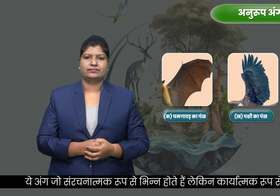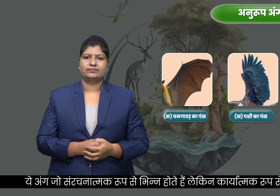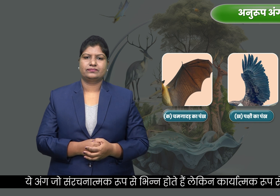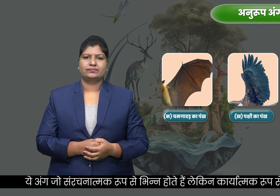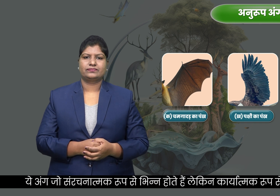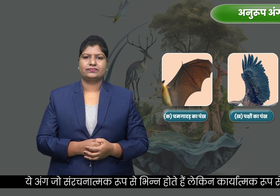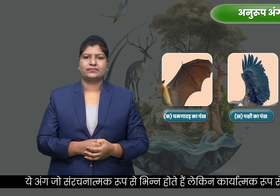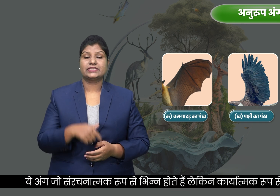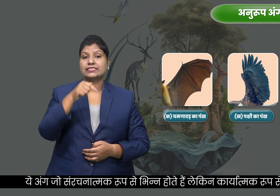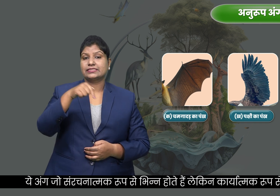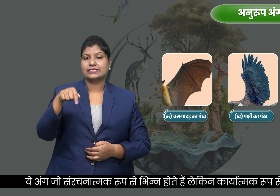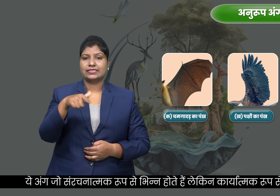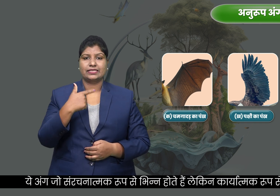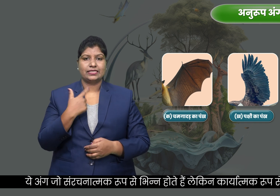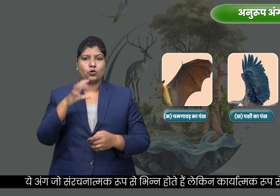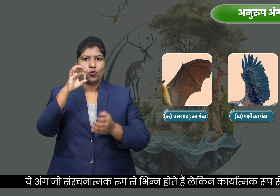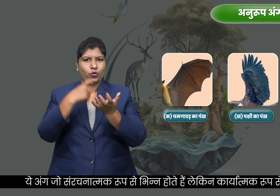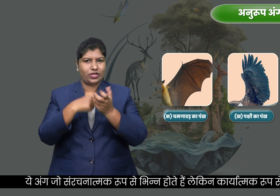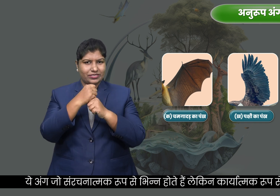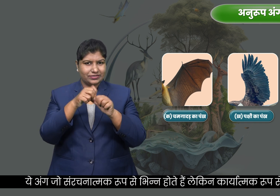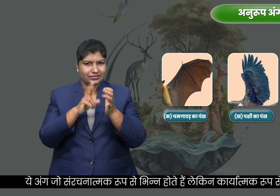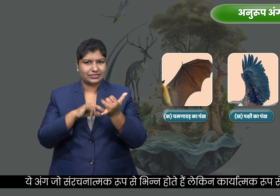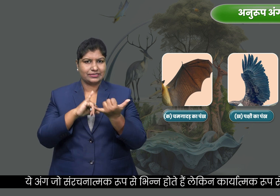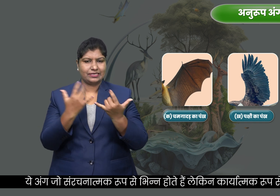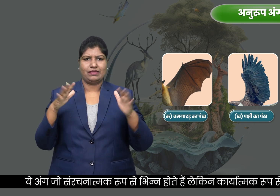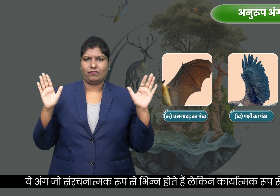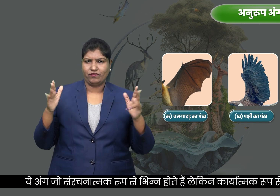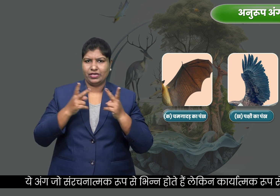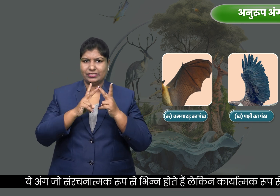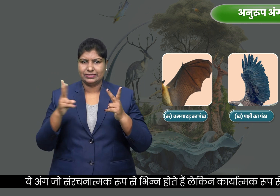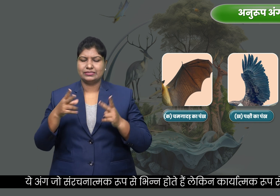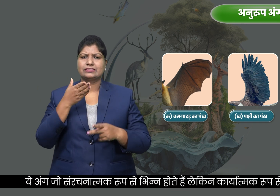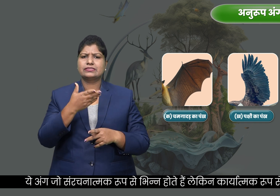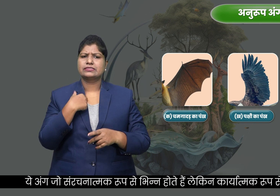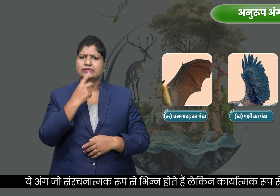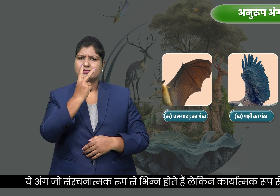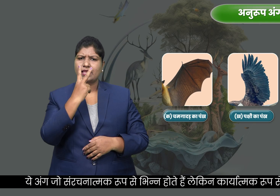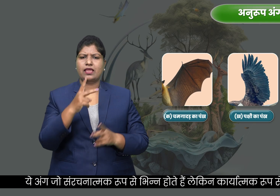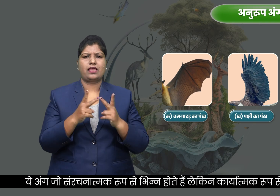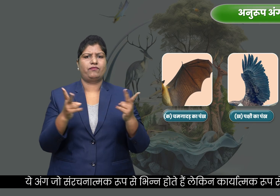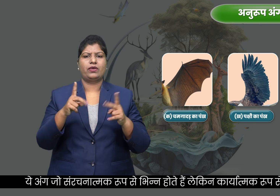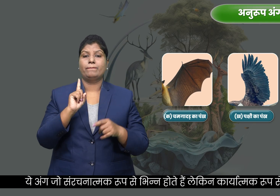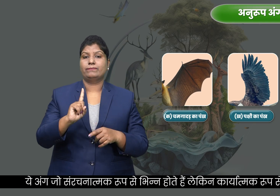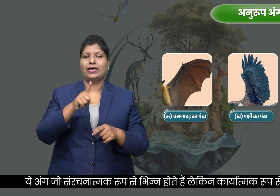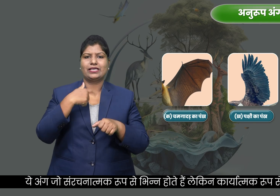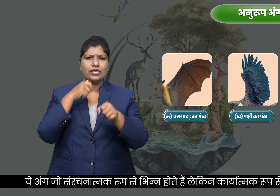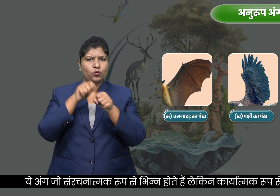ये अंग जो संरचनात्मक रूप से भिन्न होते हैं लेकिन कार्यात्मक रूप से समान होते हैं,